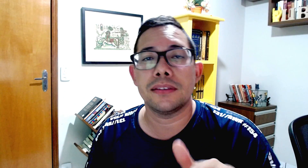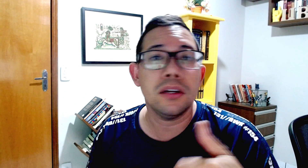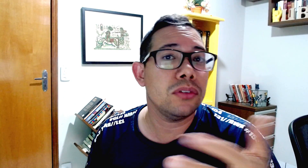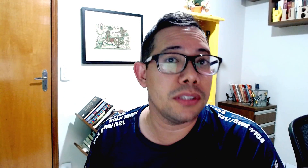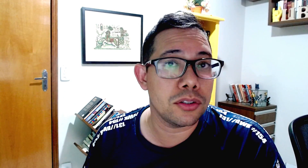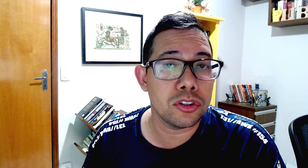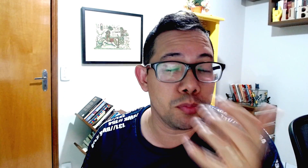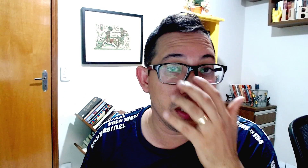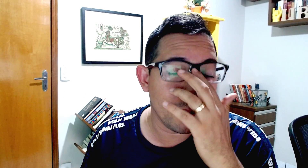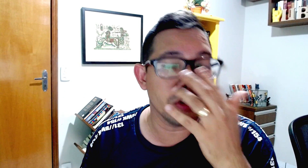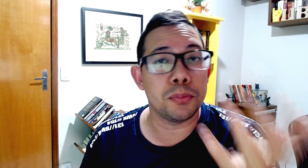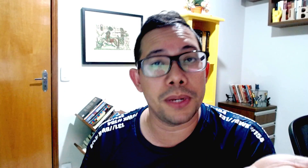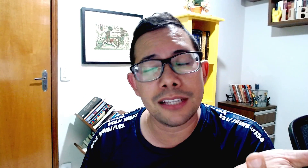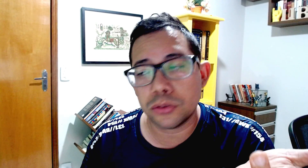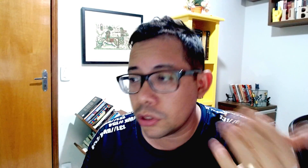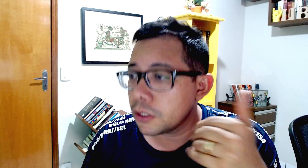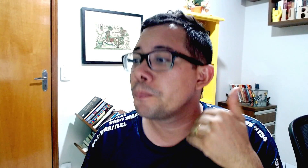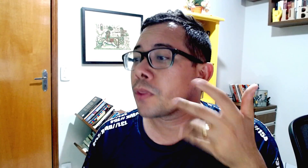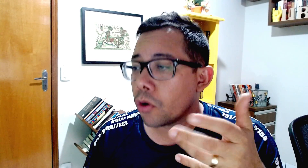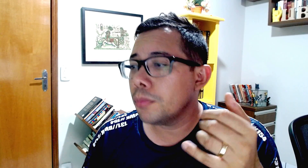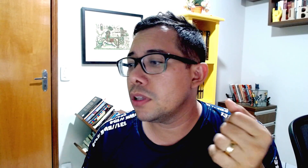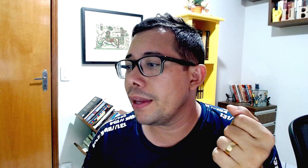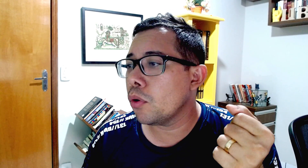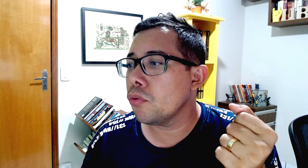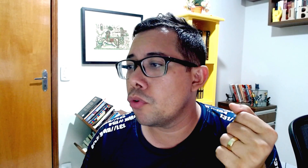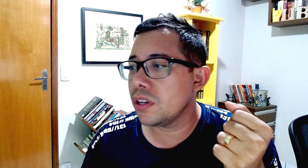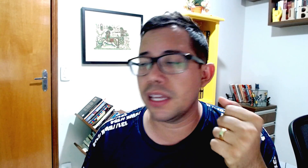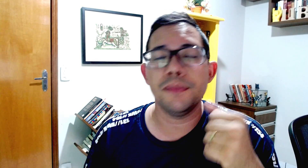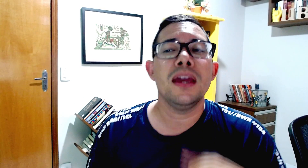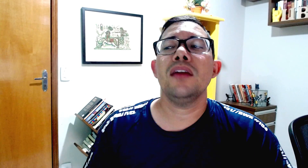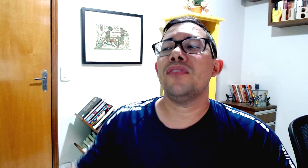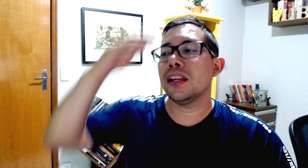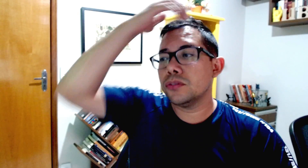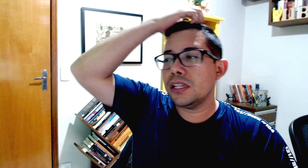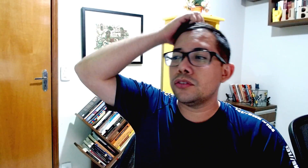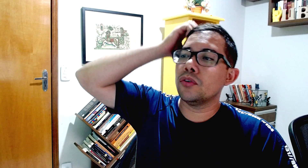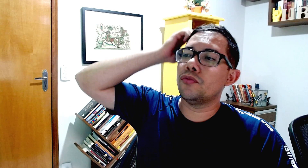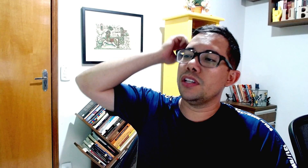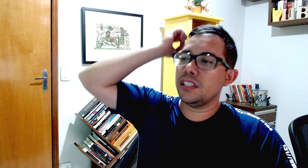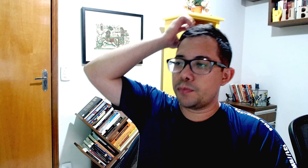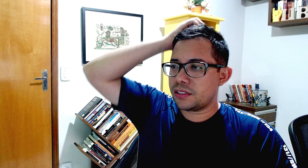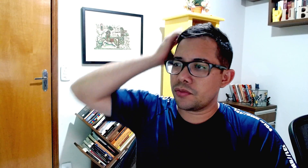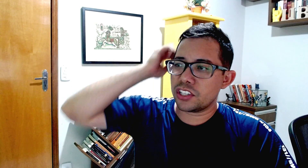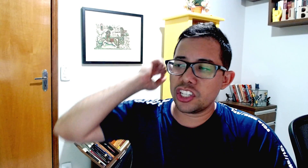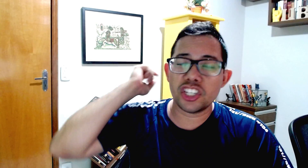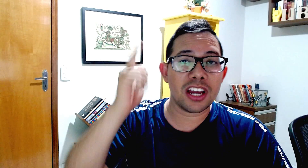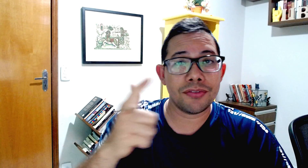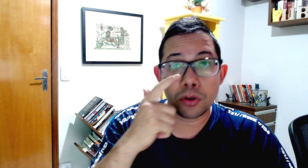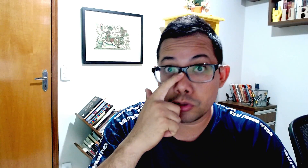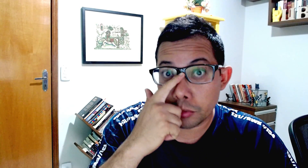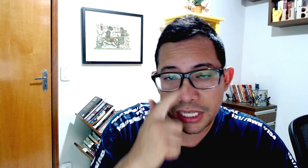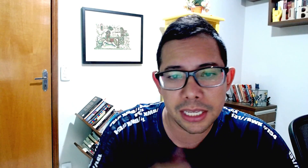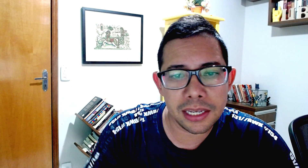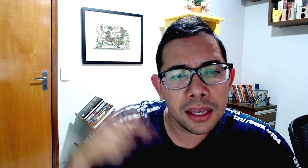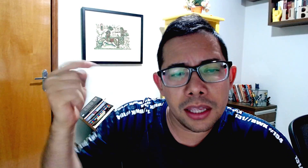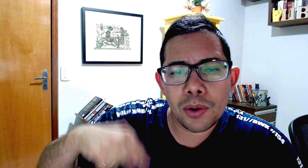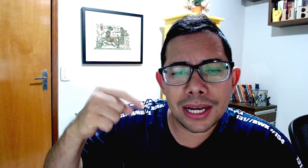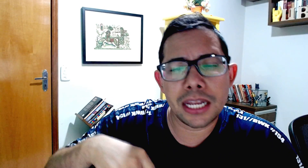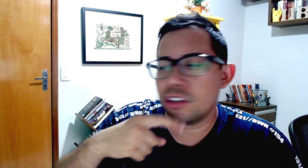tanto em textos bíblicos, pregações, como também em louvores aí. E falando nesse louvor em específico, a gente já falou sobre ele e eu acredito